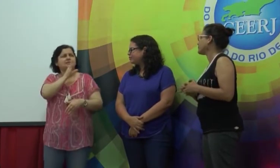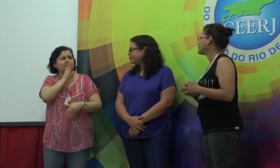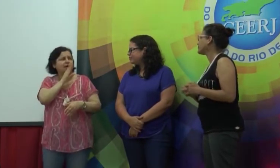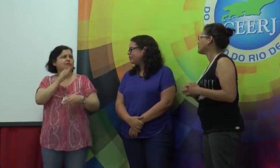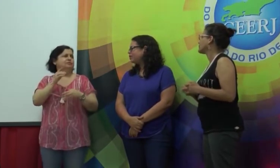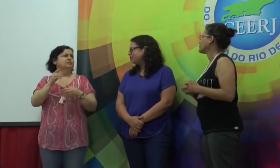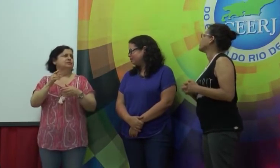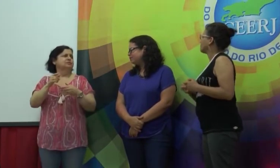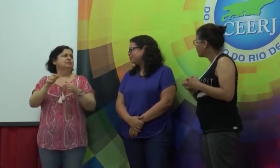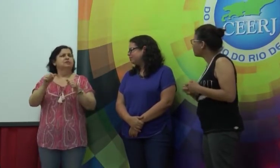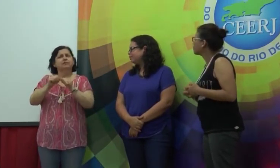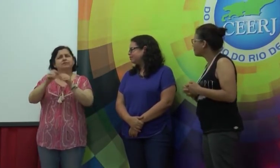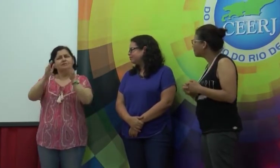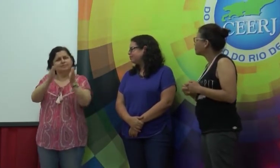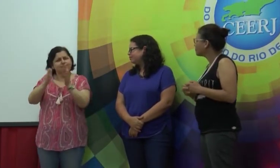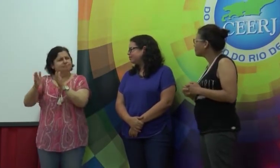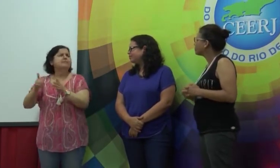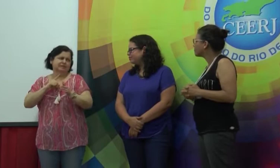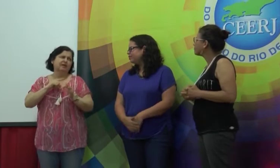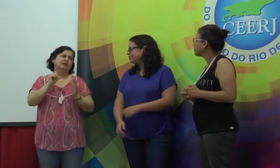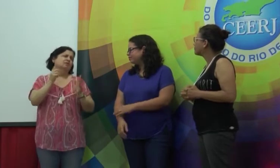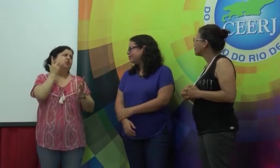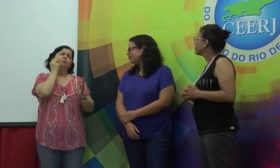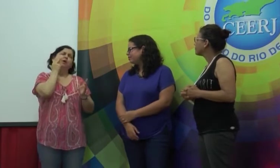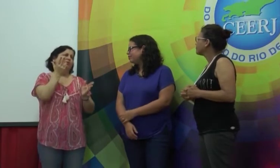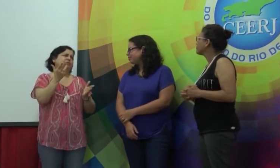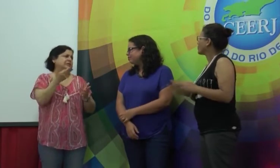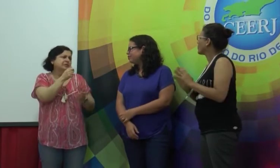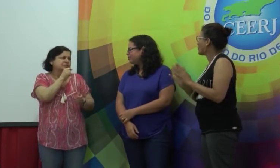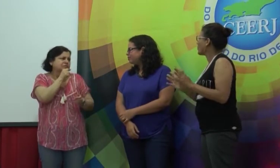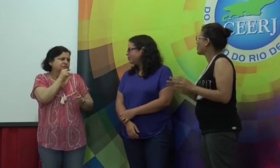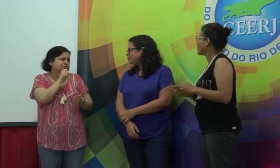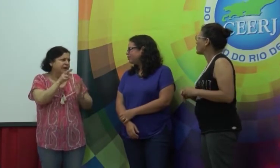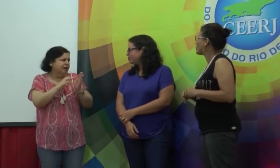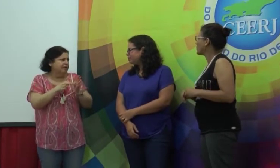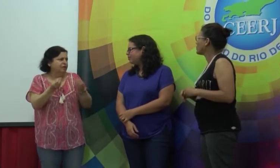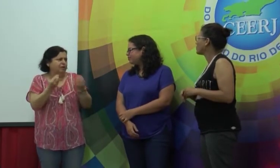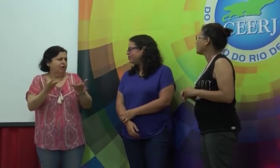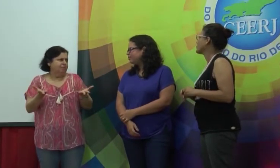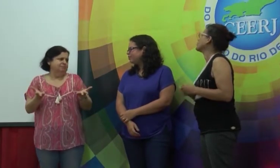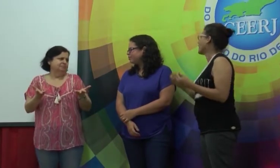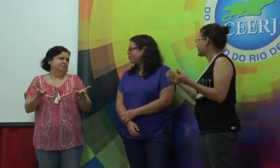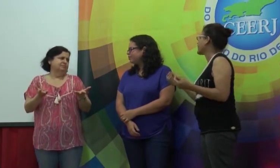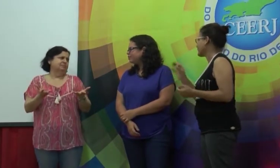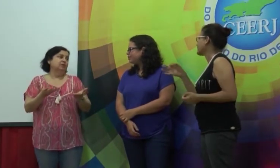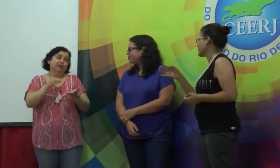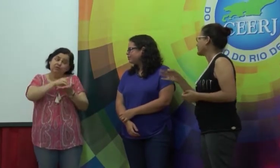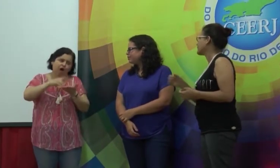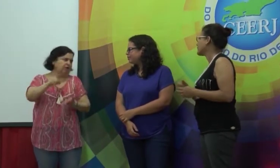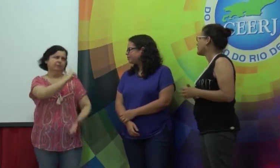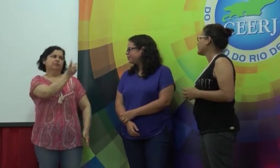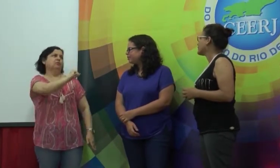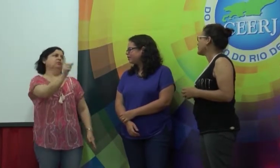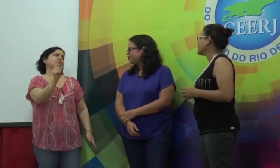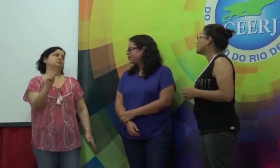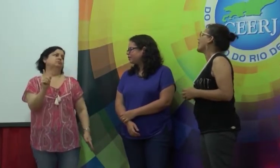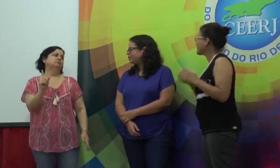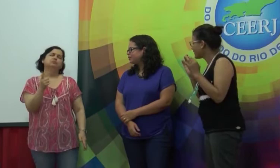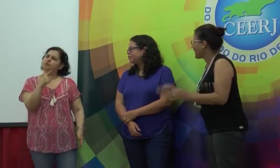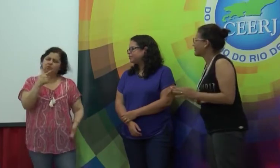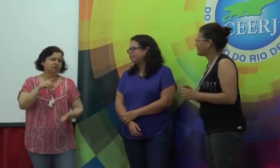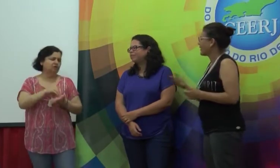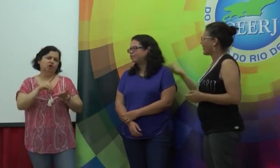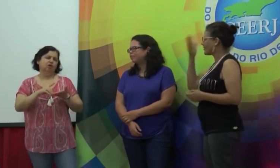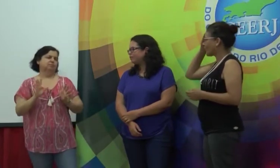Existem algumas regras na casa espírita, por exemplo, chegar em silêncio. Atitude normal, mas isso não é